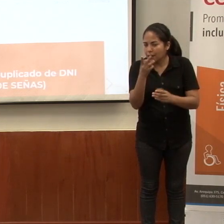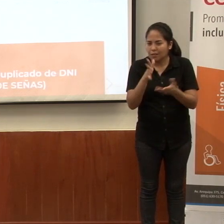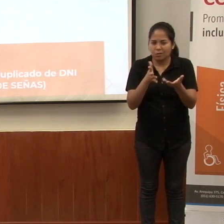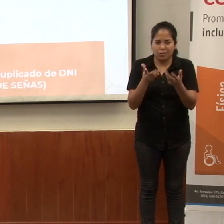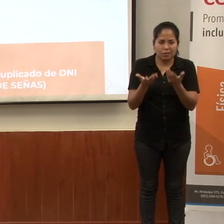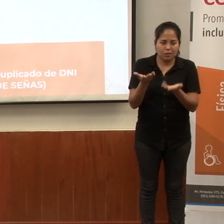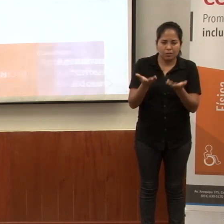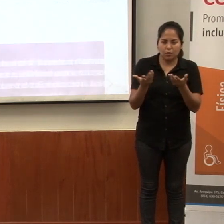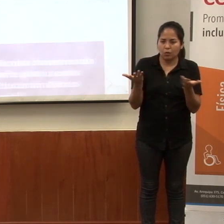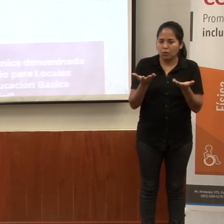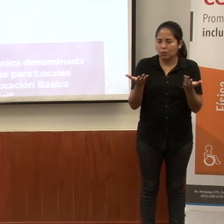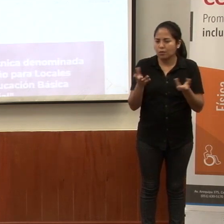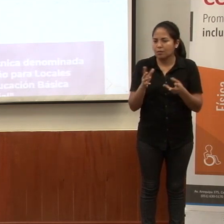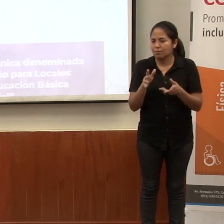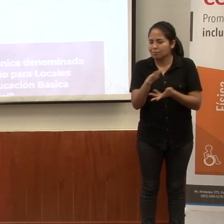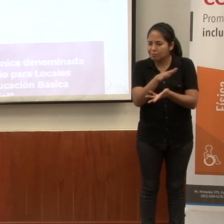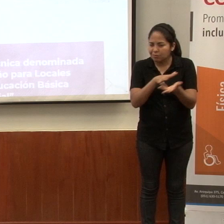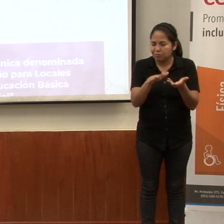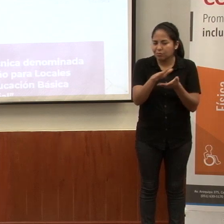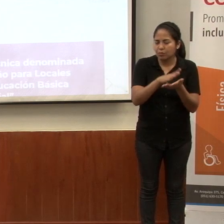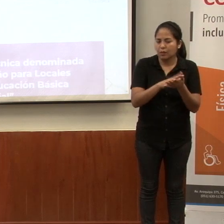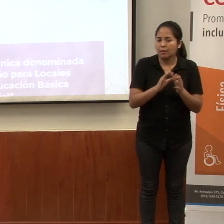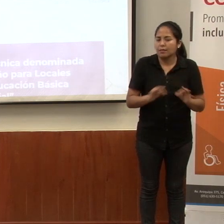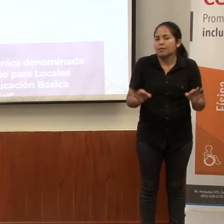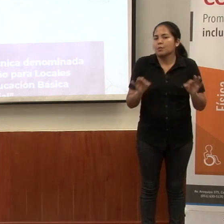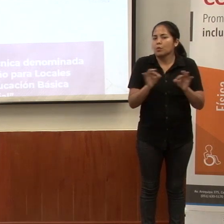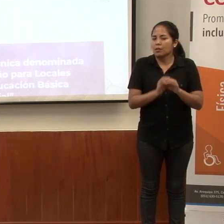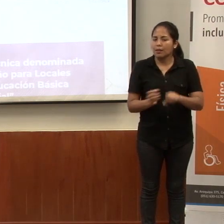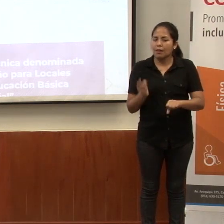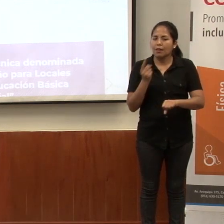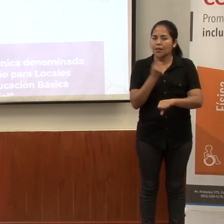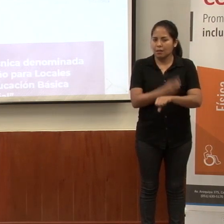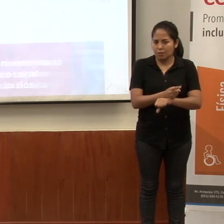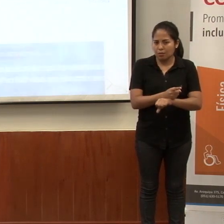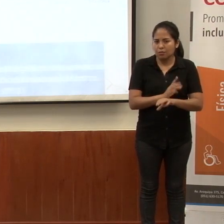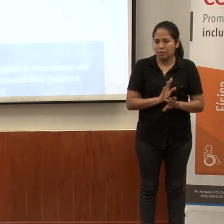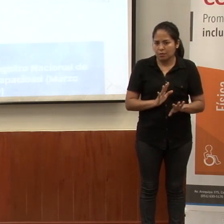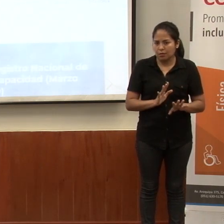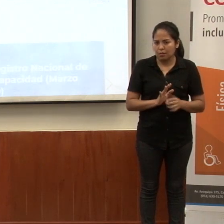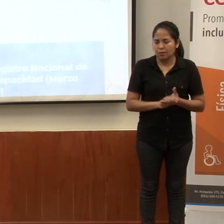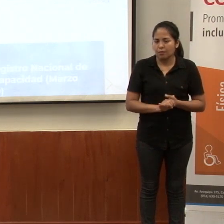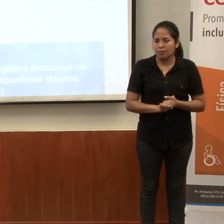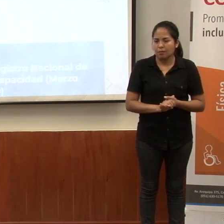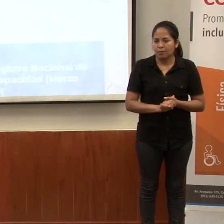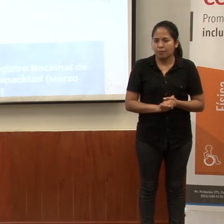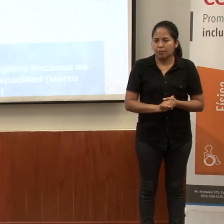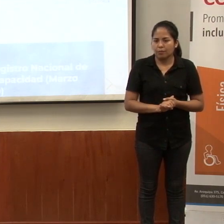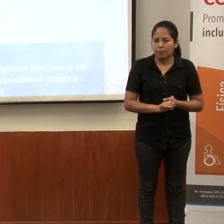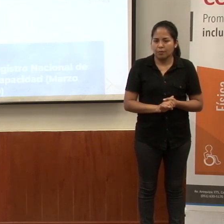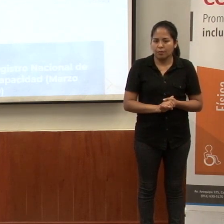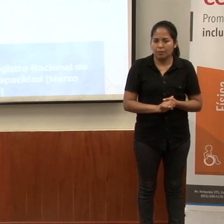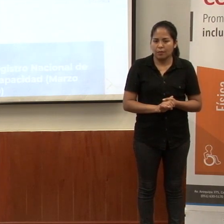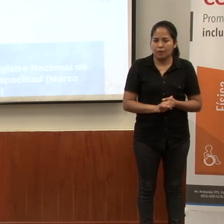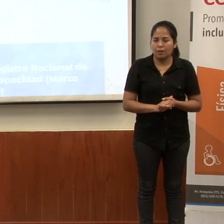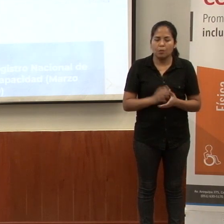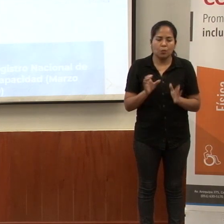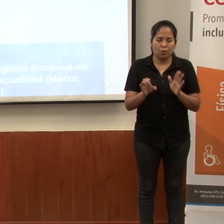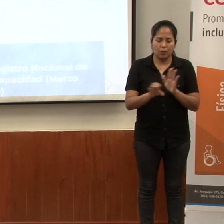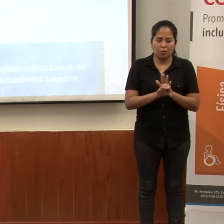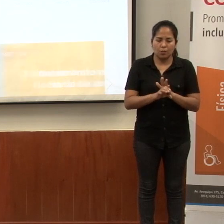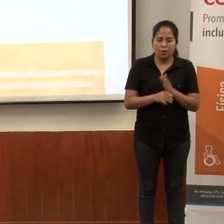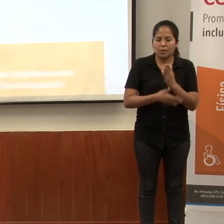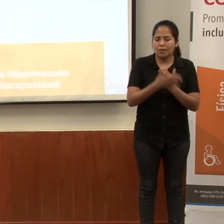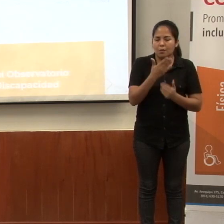no están concordando, pero manejando bien el criterio de cómo calificamos la severidad. Es dependencia. No es que esté mal, que